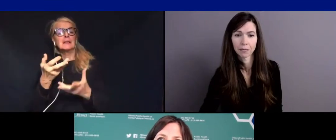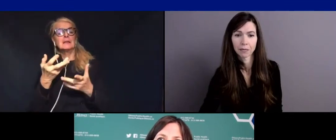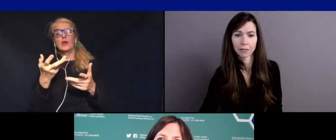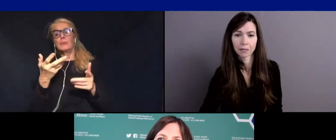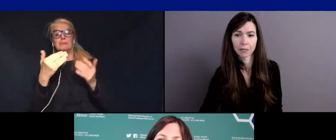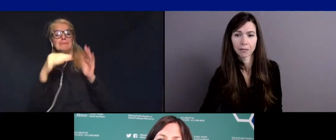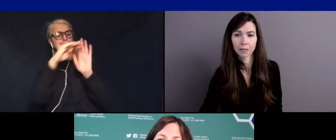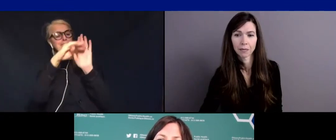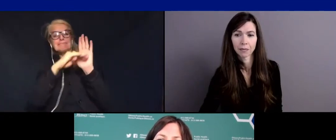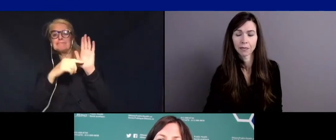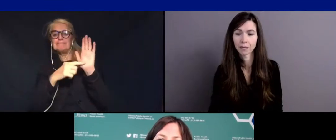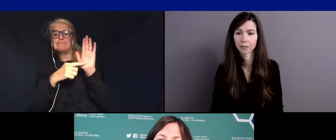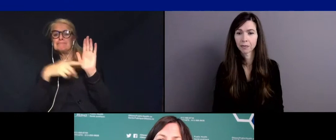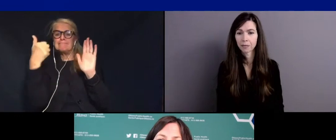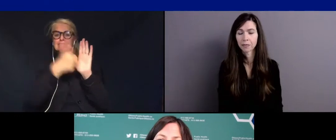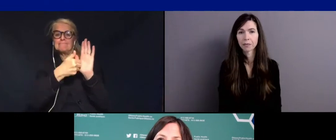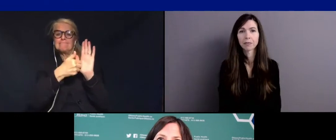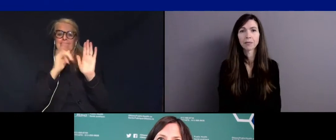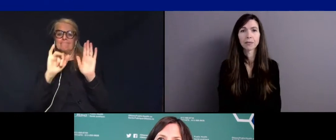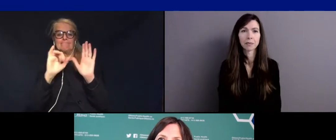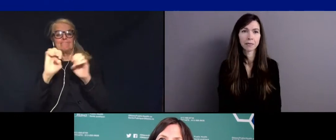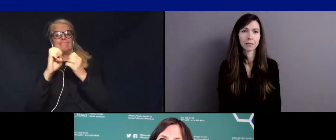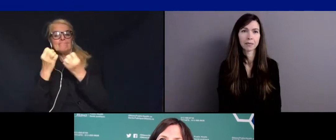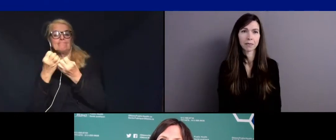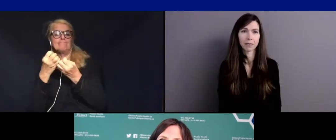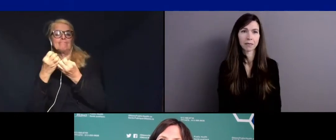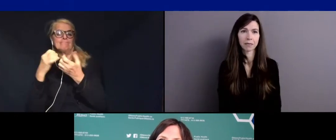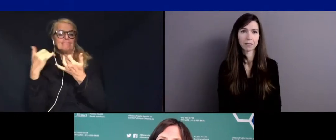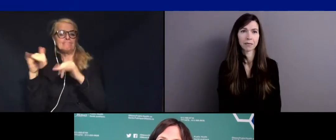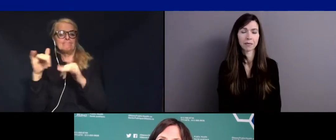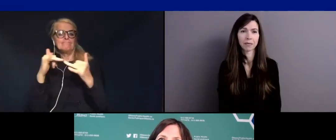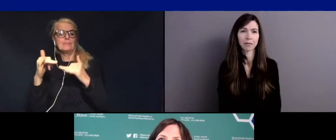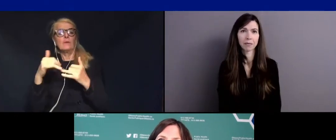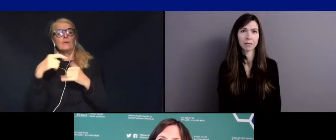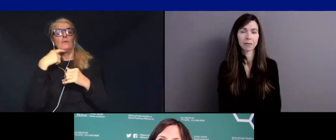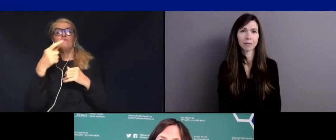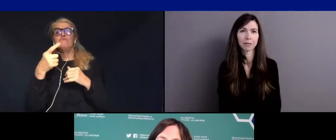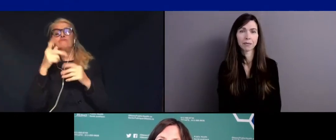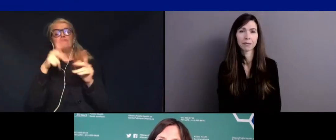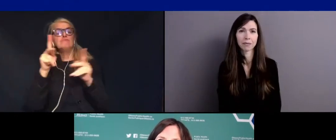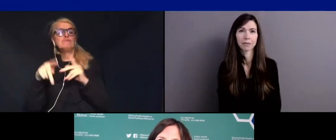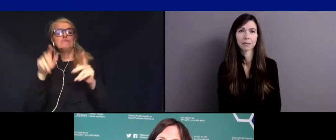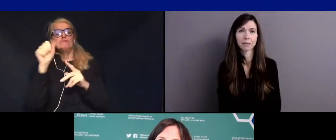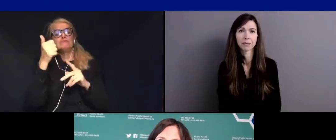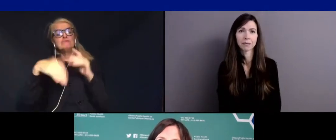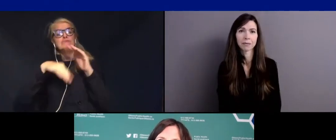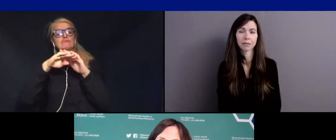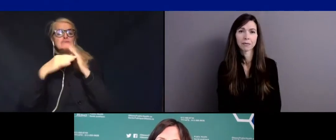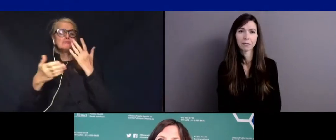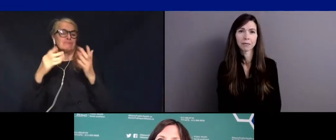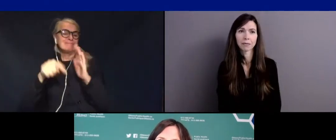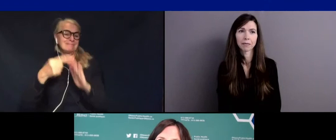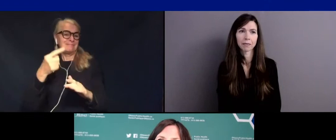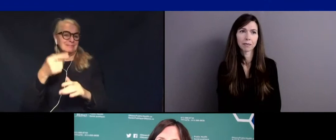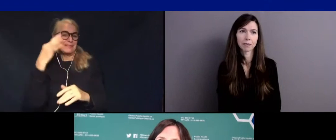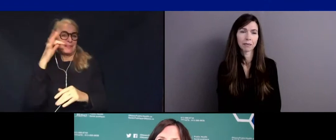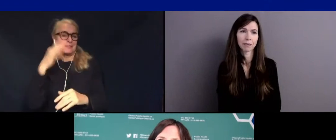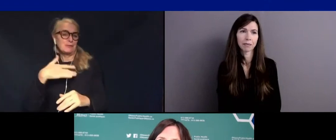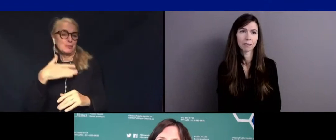restrictions à avoir lors des sports d'équipe. Vous avez parlé de 10 personnes maximum. Peut-être juste les répéter en français, s'il vous